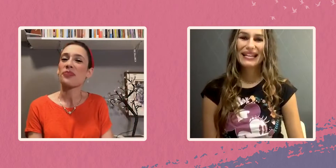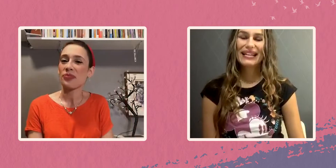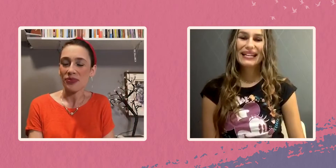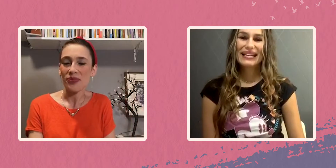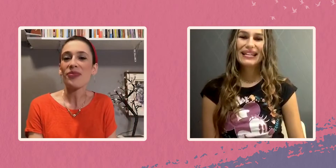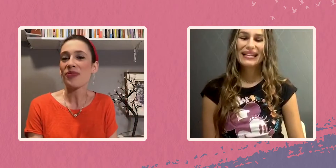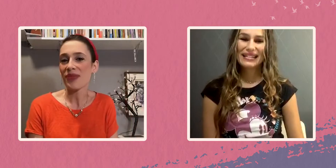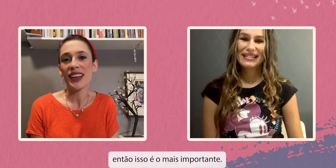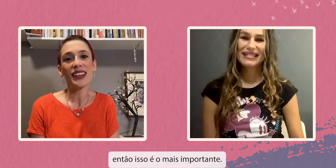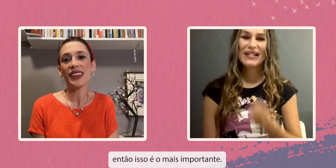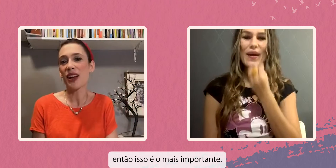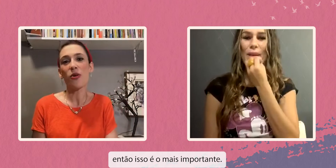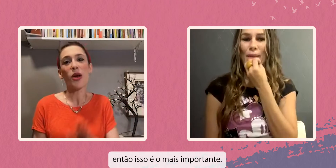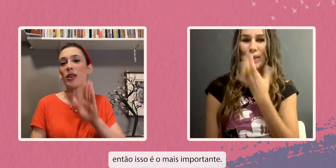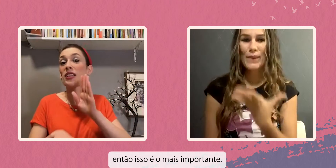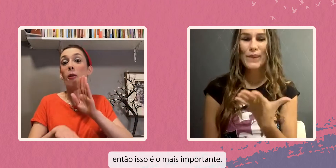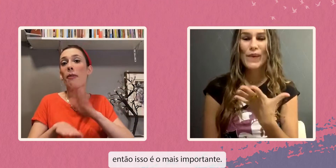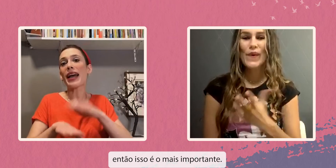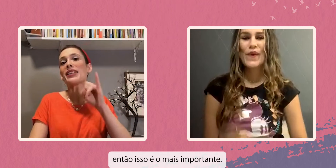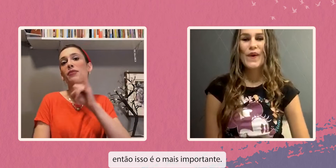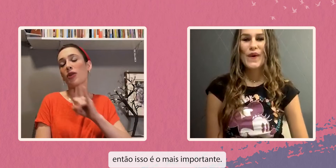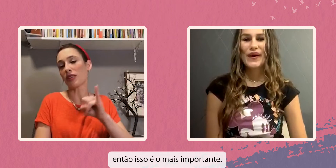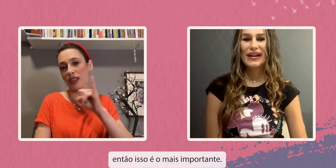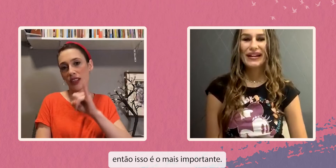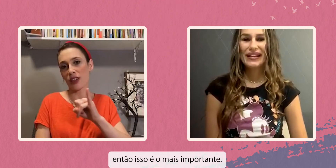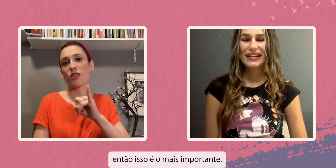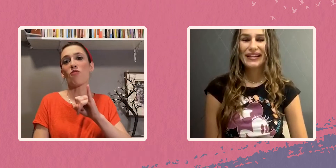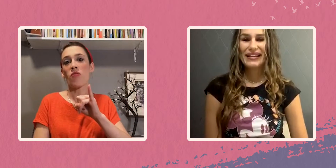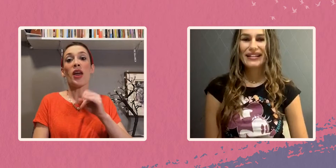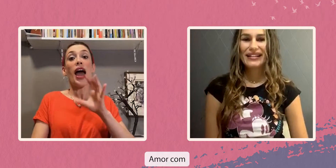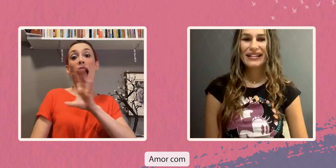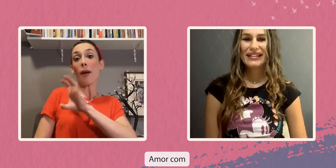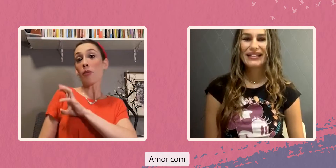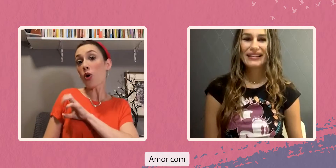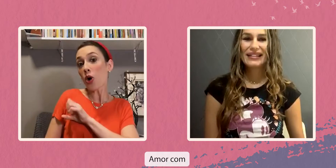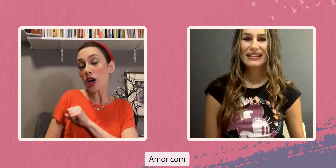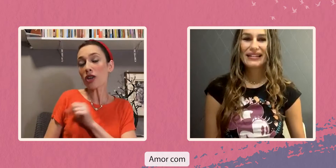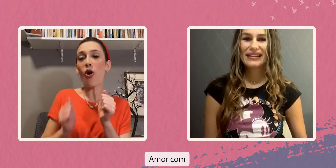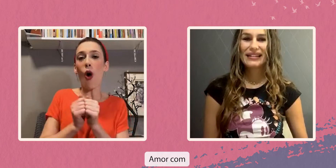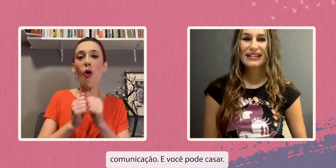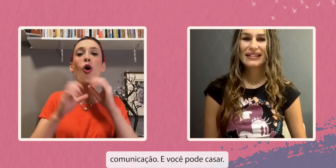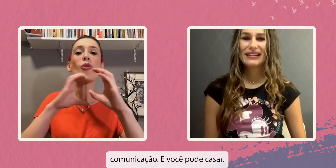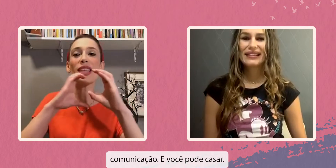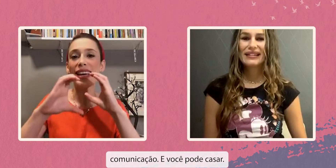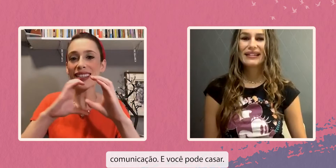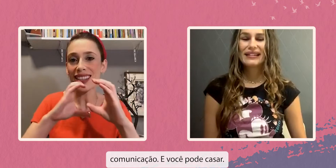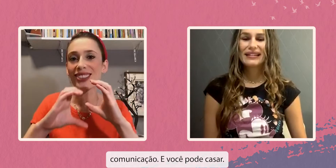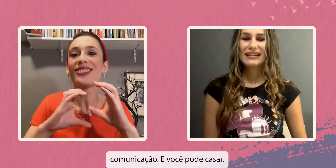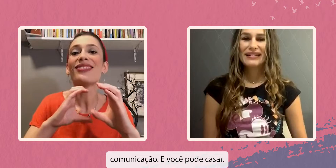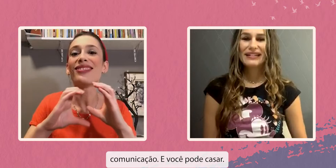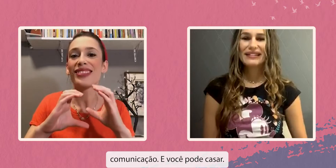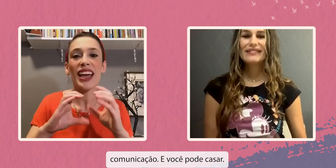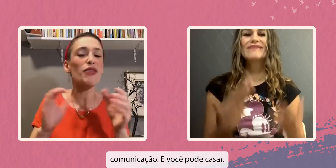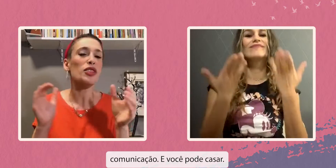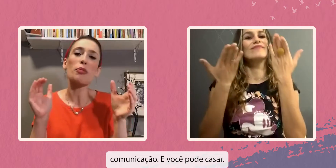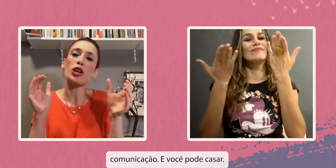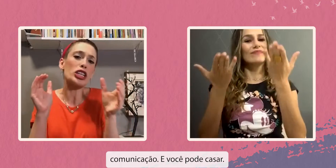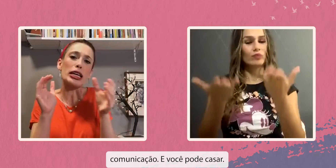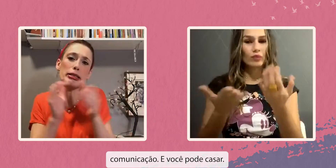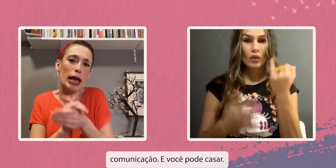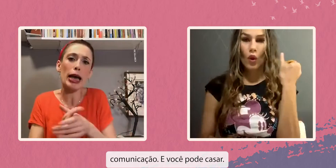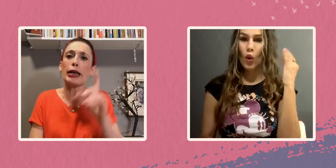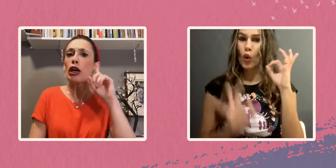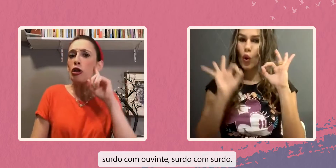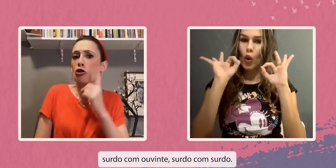Vitória. Então, esse é o mais importante. Amor com comunicação, né? E você